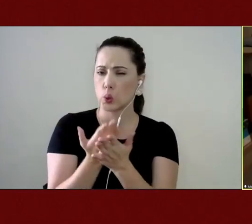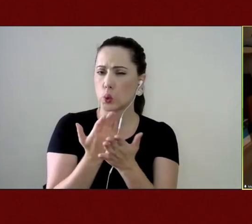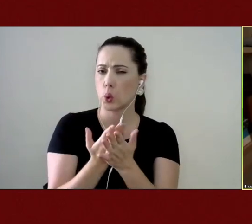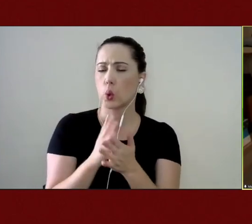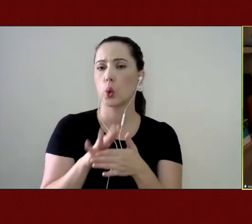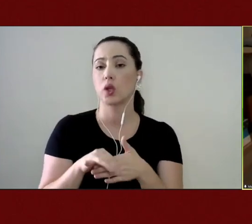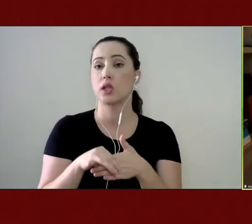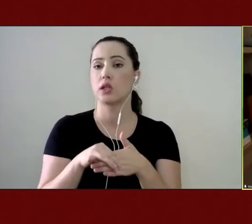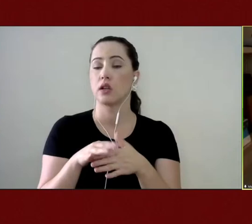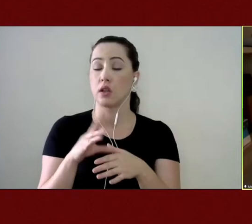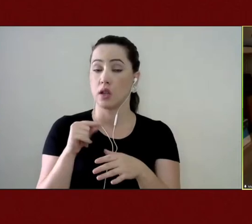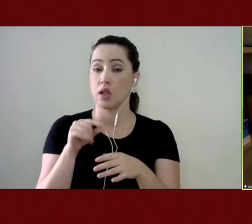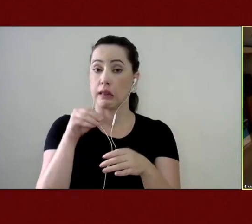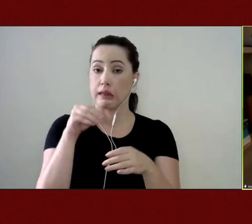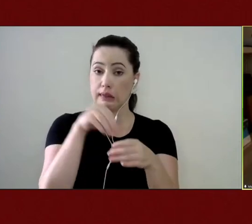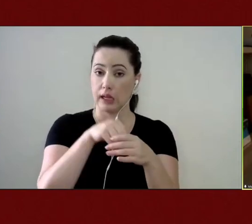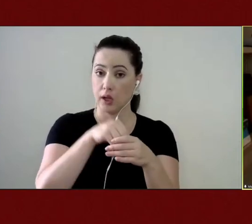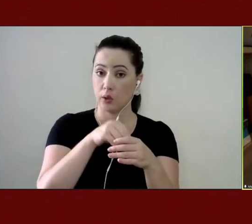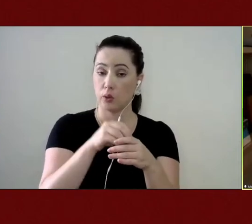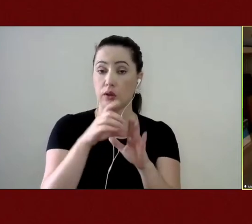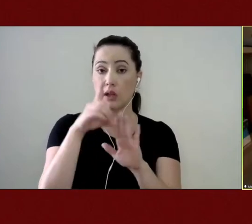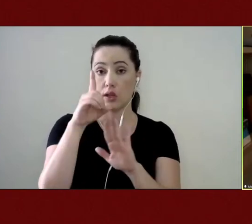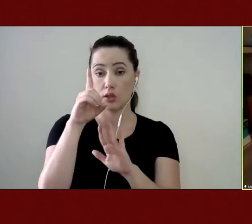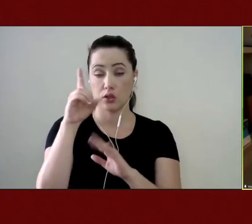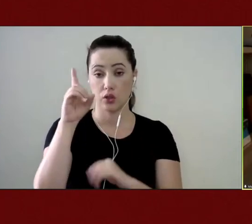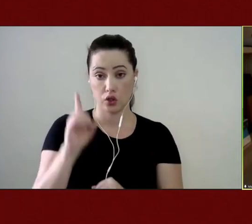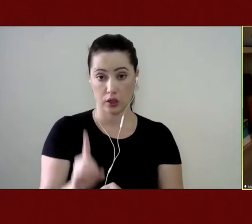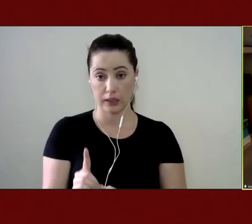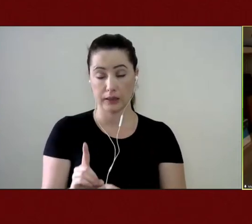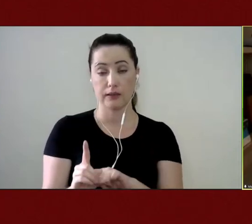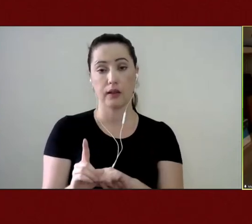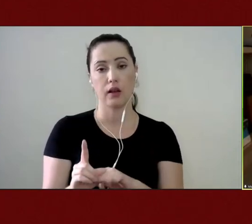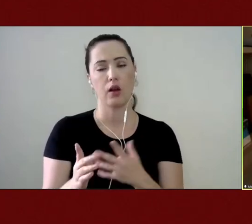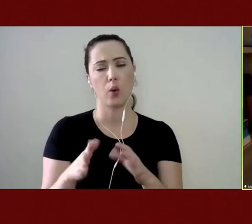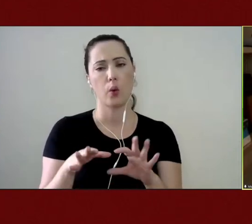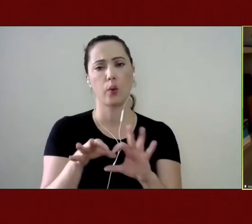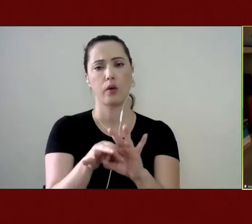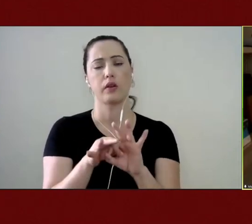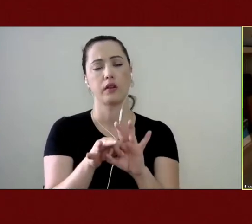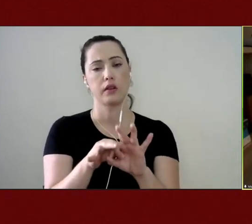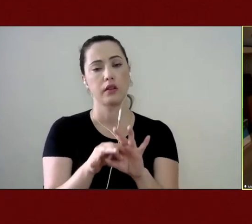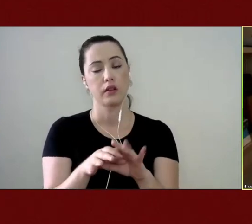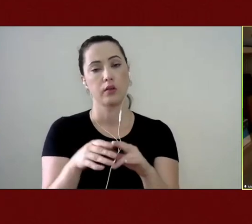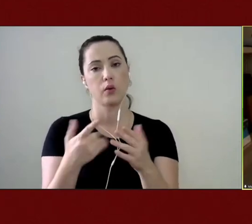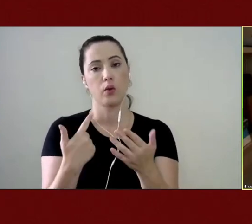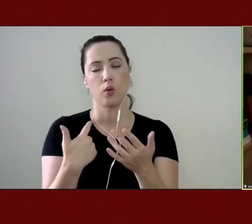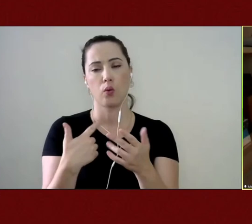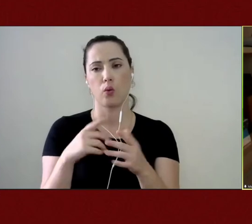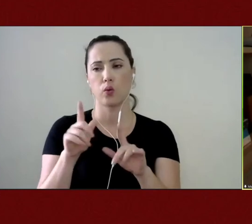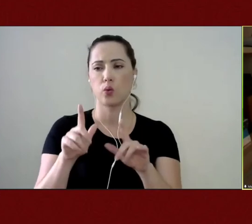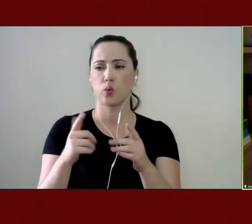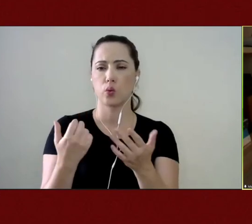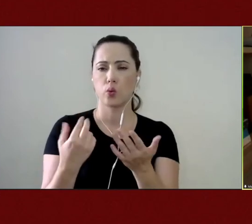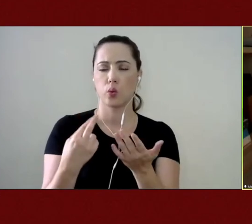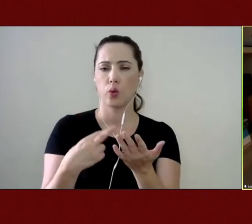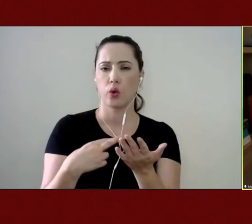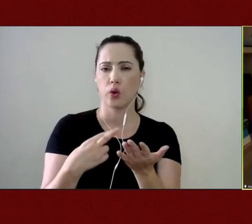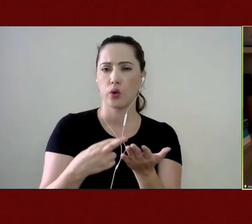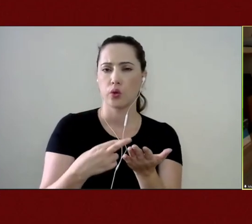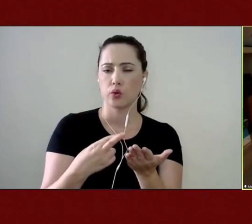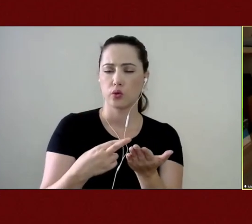dirigentes, sobretudo ligados à imprensa operária, e que tentavam traduzir novos conceitos e práticas de militância,